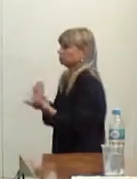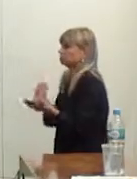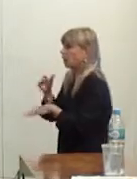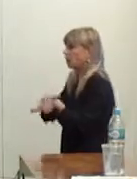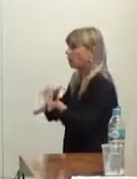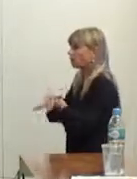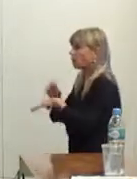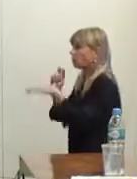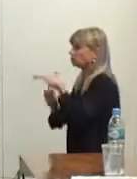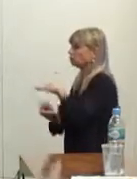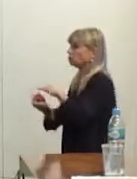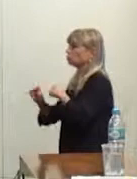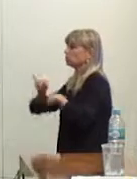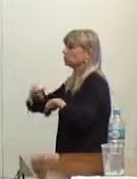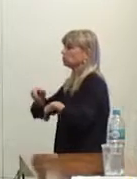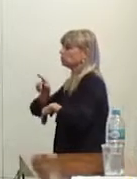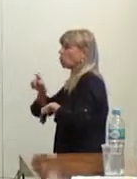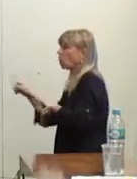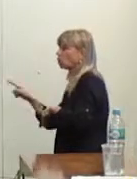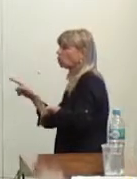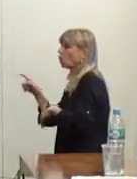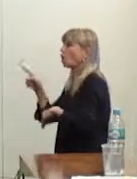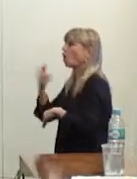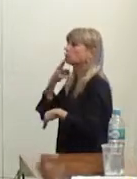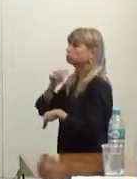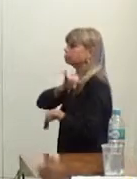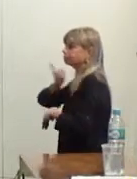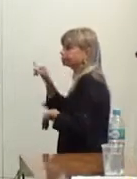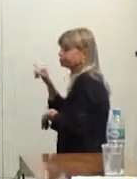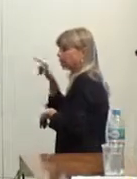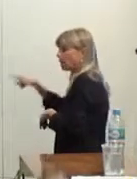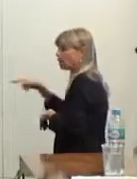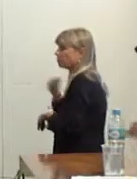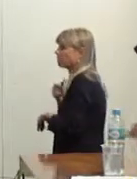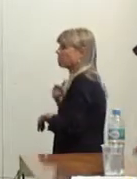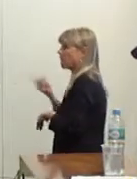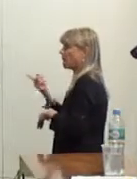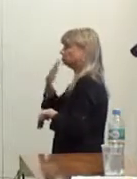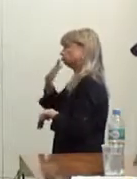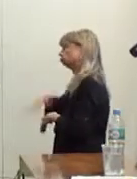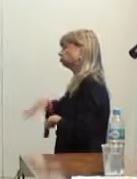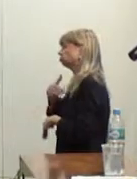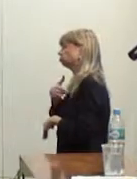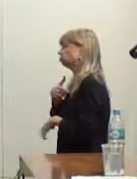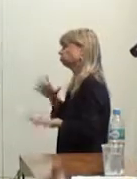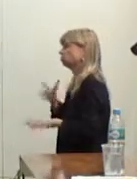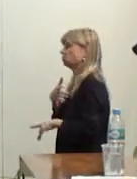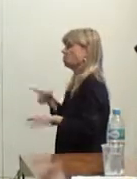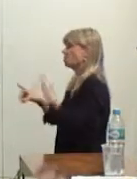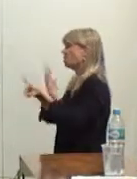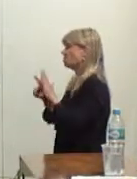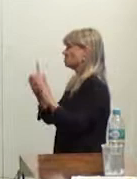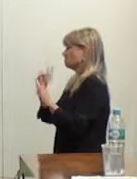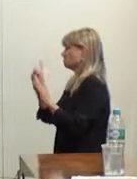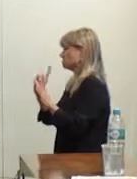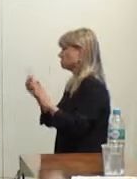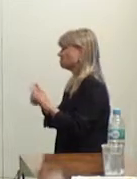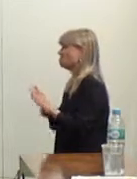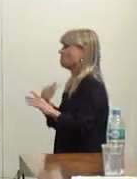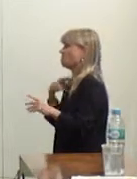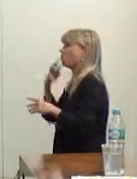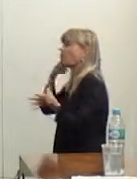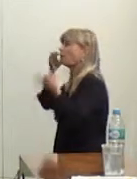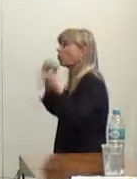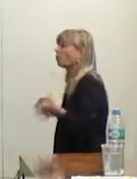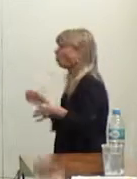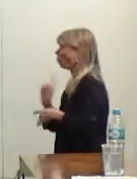nos presentamos con un amparo, entendimos que ese aumento de tarifas era ilegal porque no se había cumplido